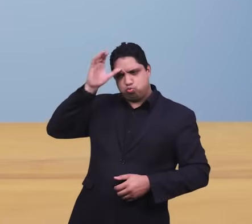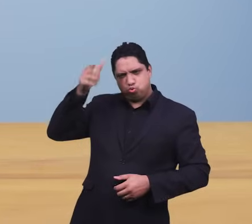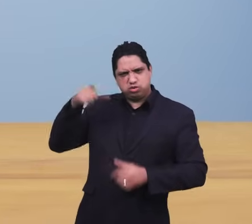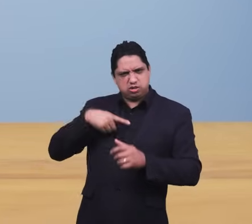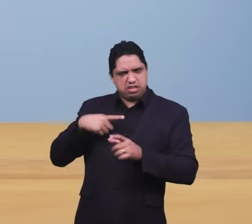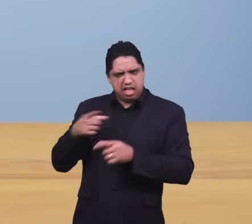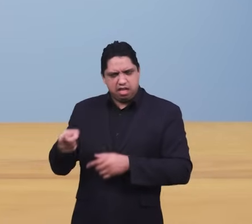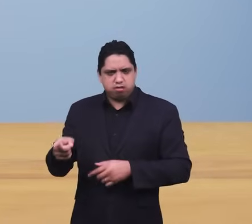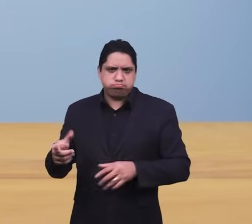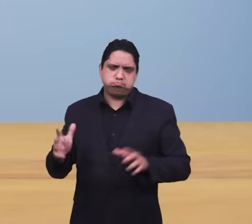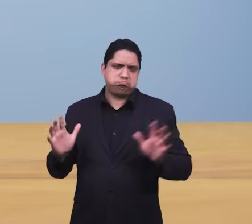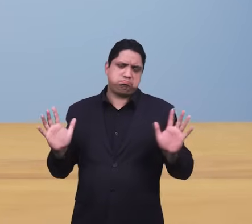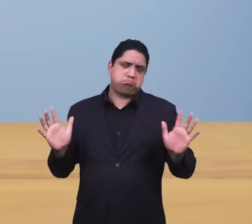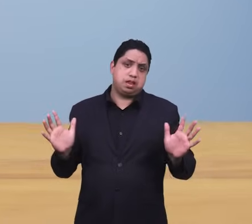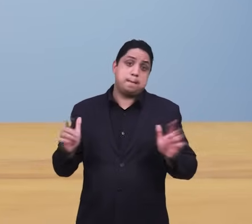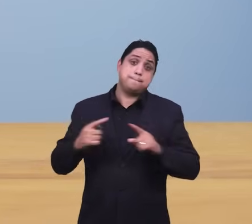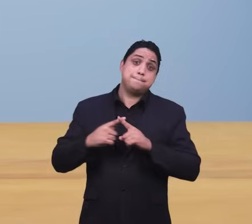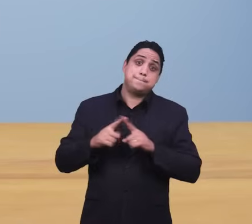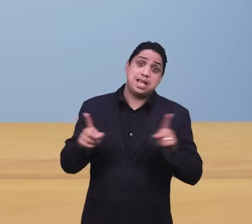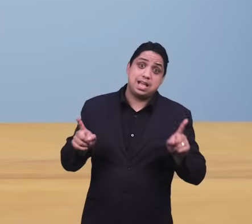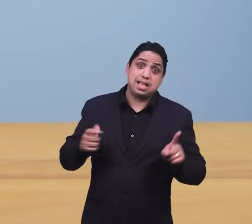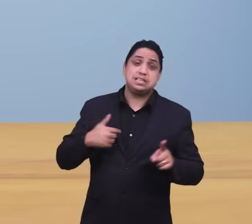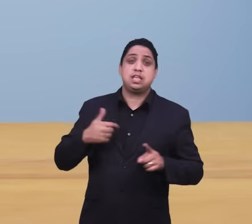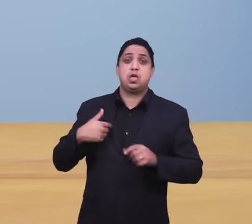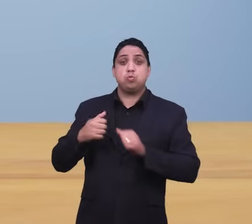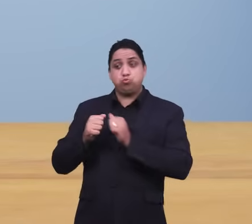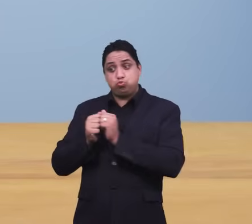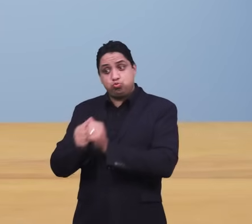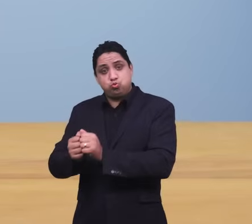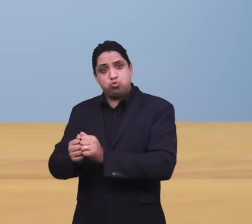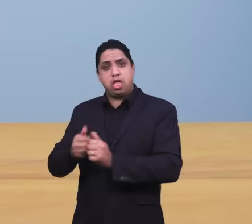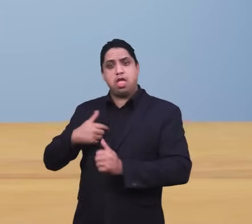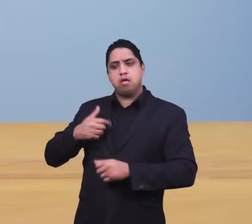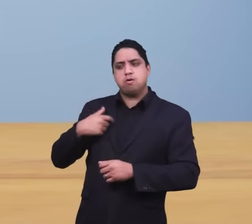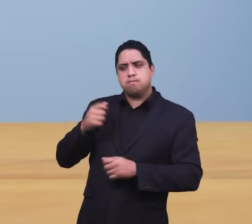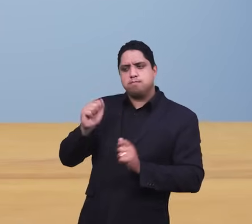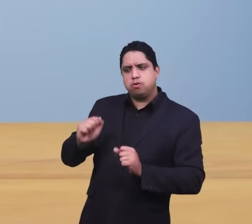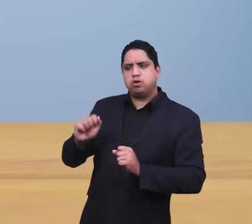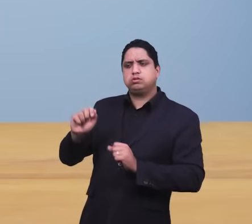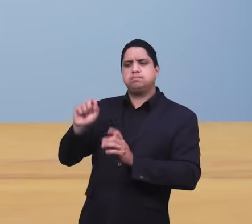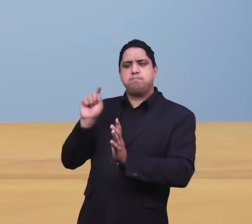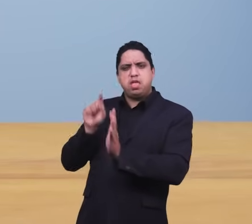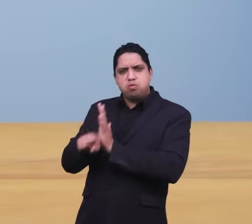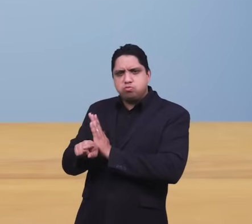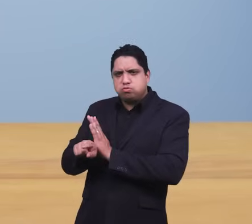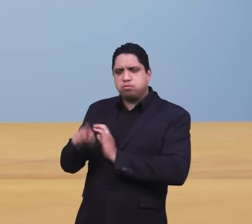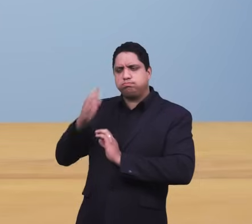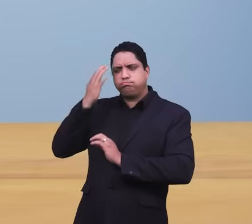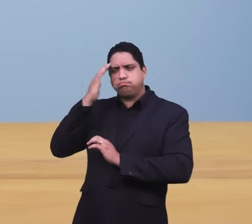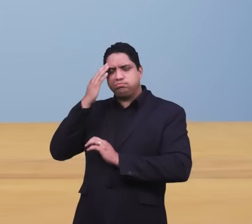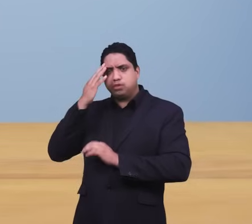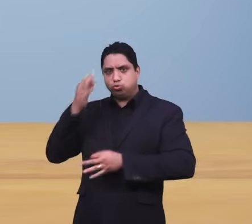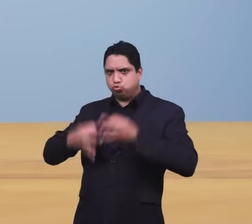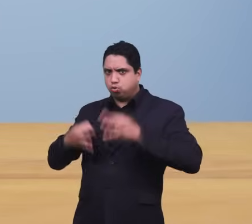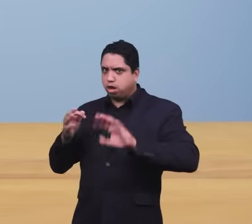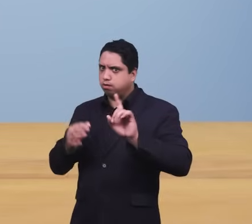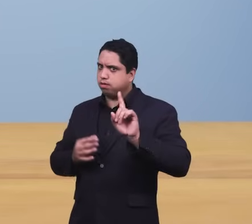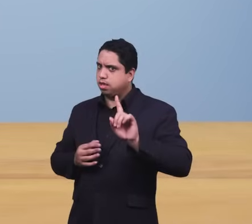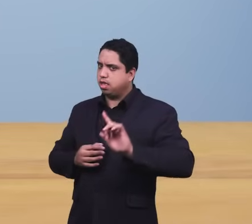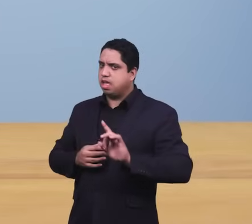estar junto, eu posso ouvir sem julgamento, porque muitas vezes os pais querem